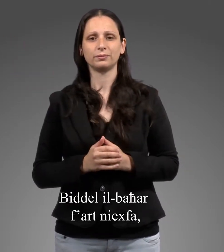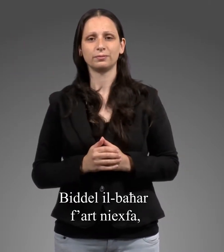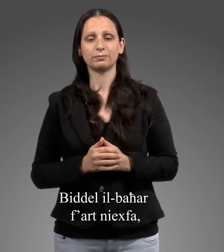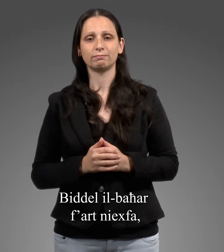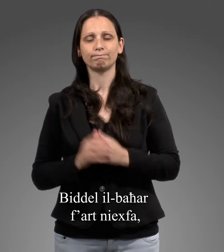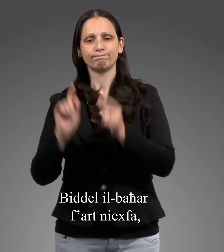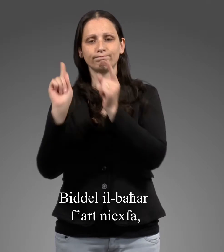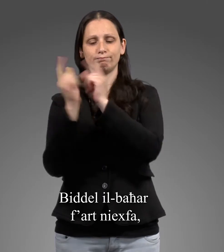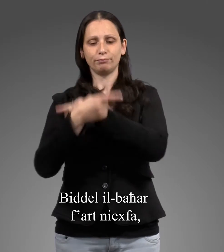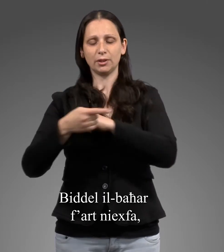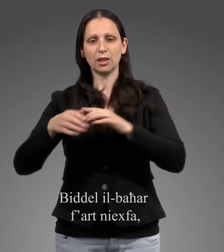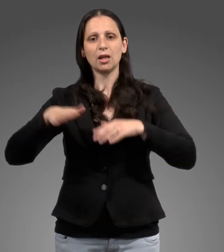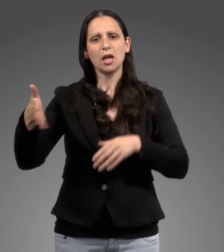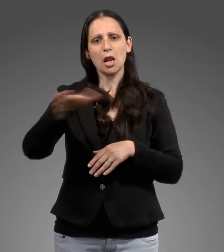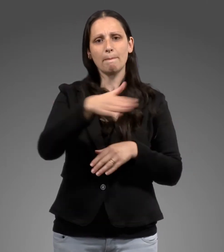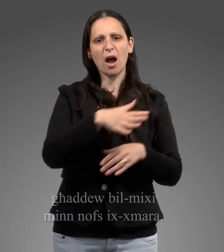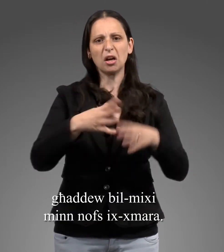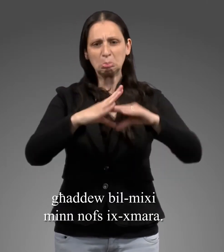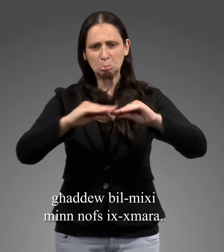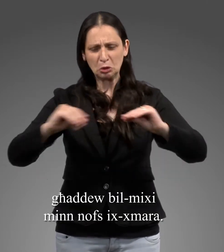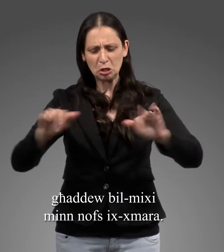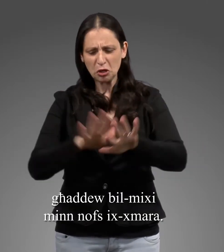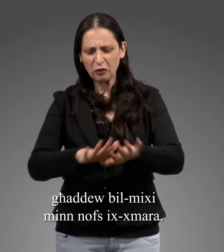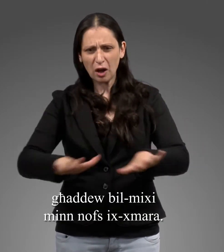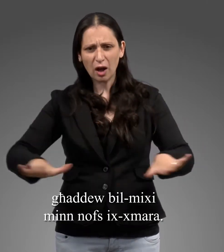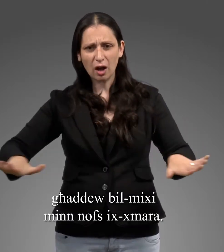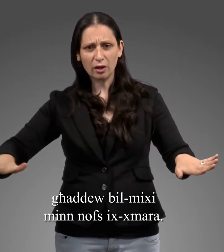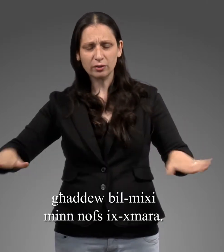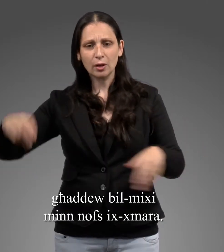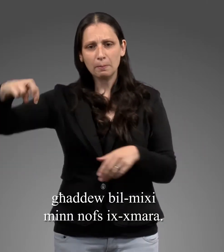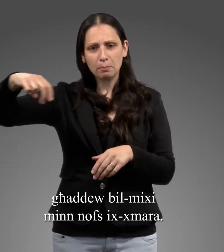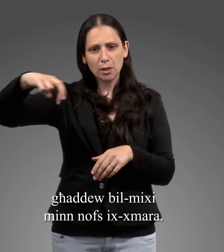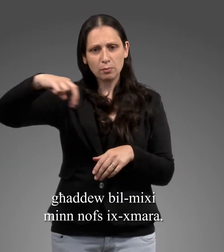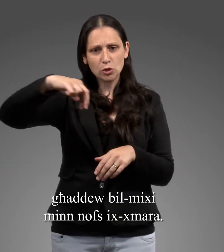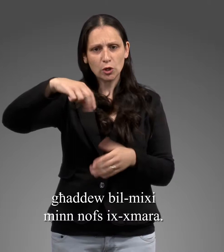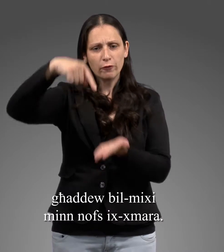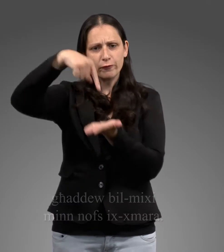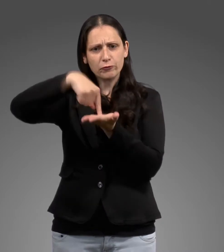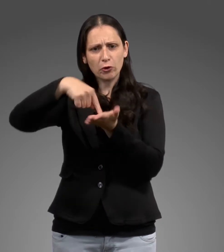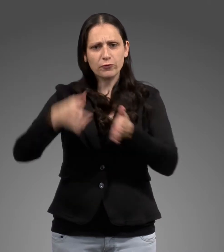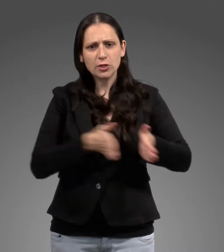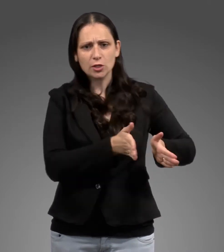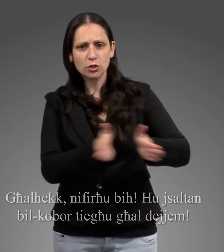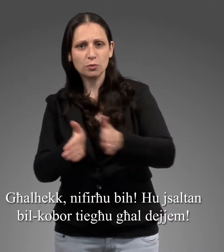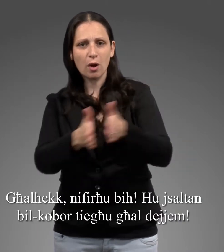Bidda lill-baħar fart nixfa. Għaddew bil-mixi minn nofs ix-xmara. Għalhekk nifirħu